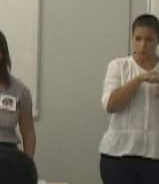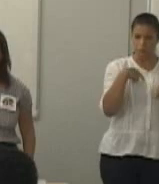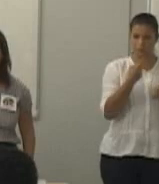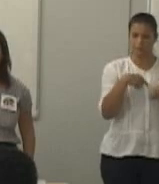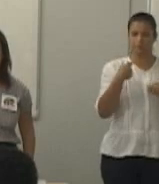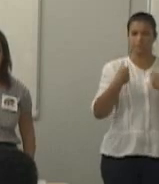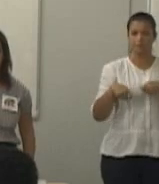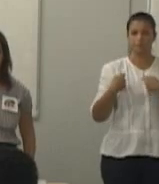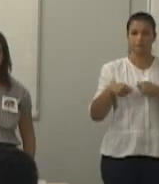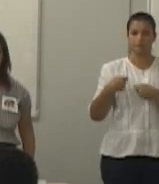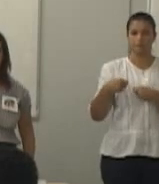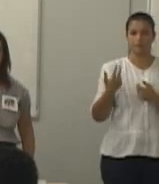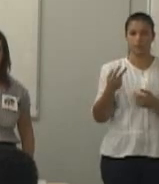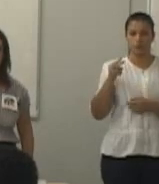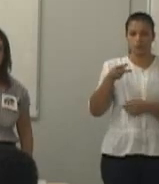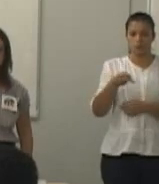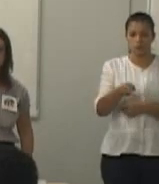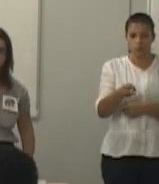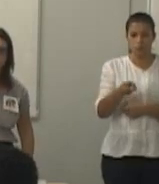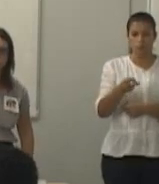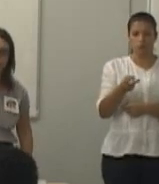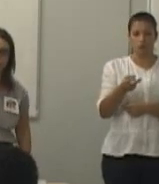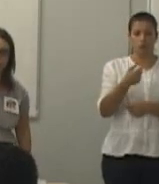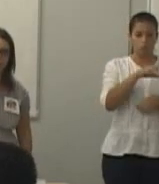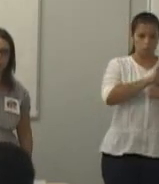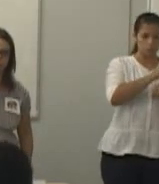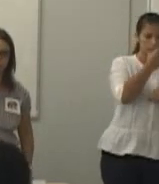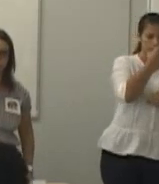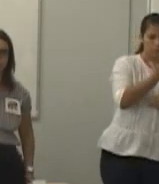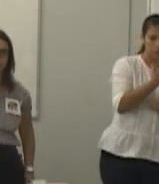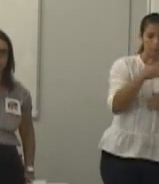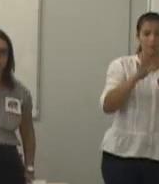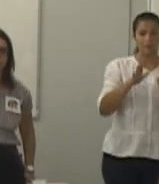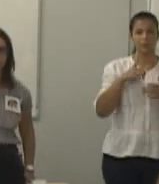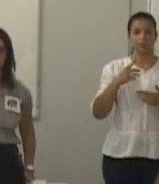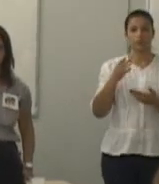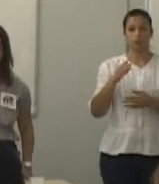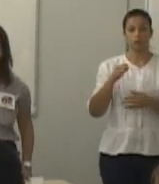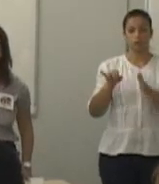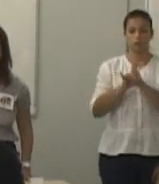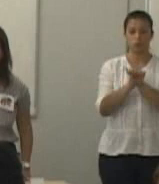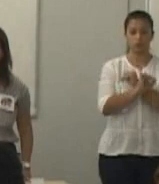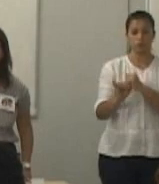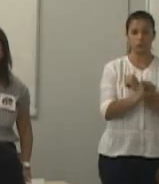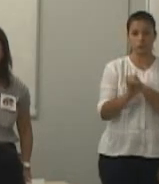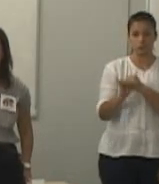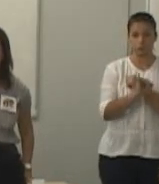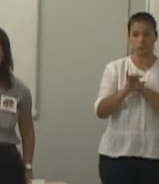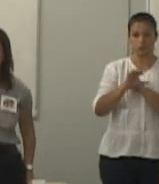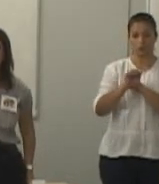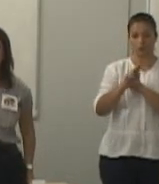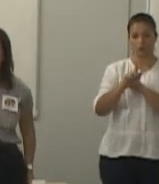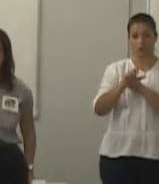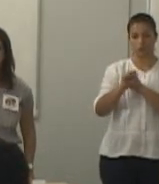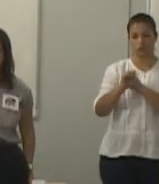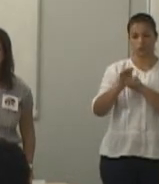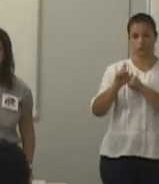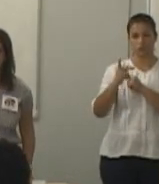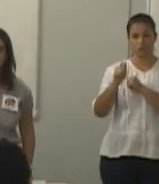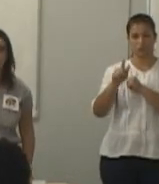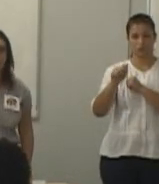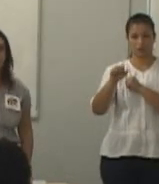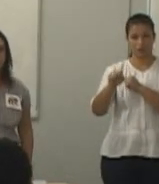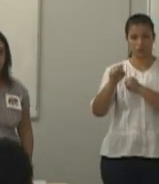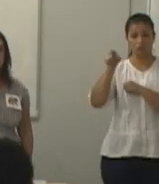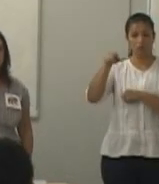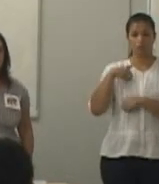continuemos com o Instituto de biofísica Carlos Chagas Filho sendo quem abriga o curso de Mestrado